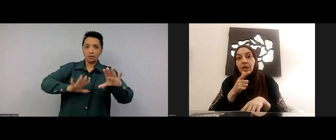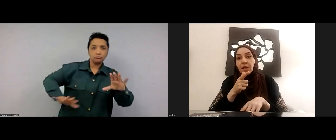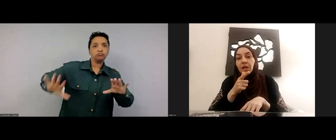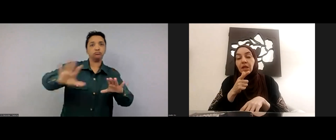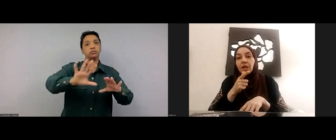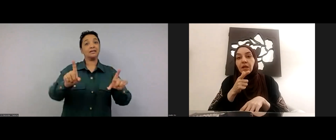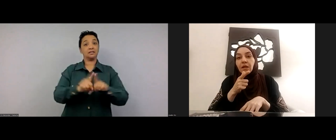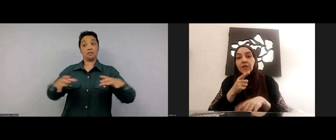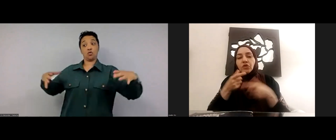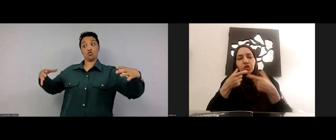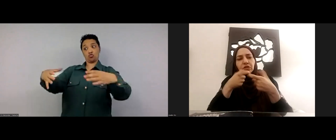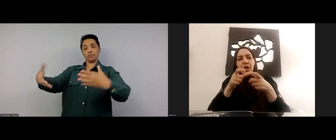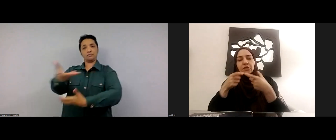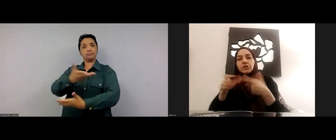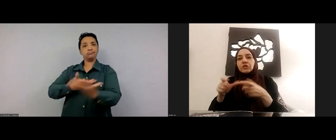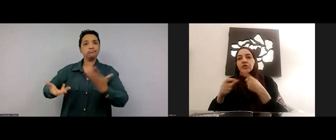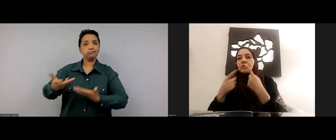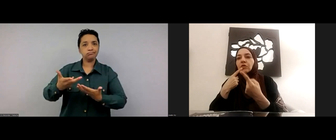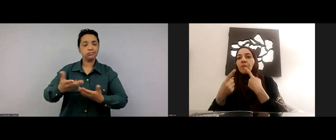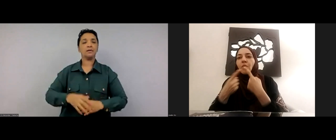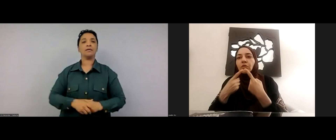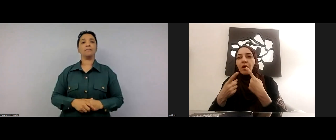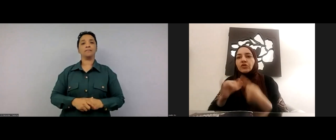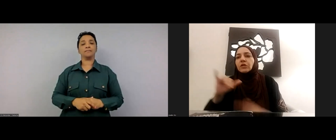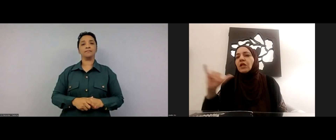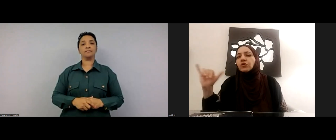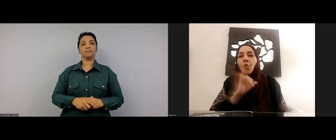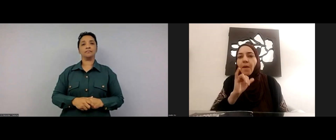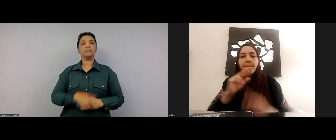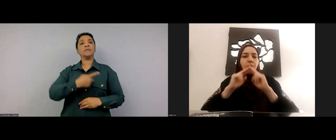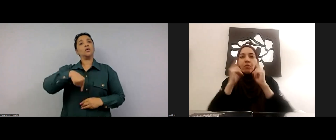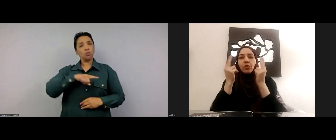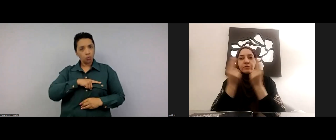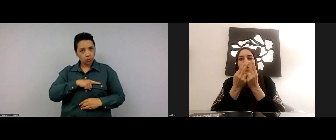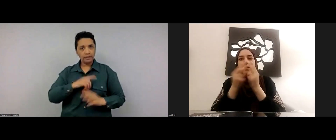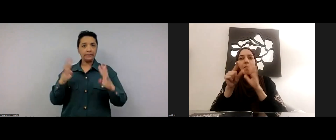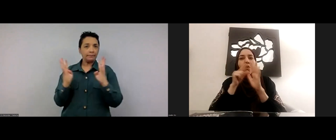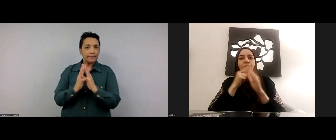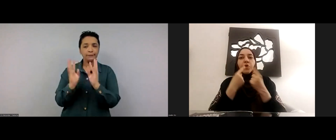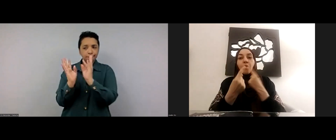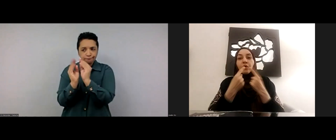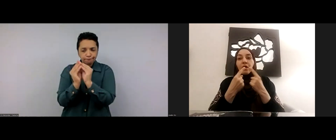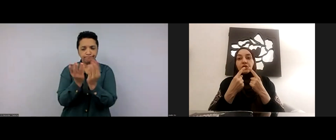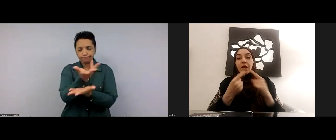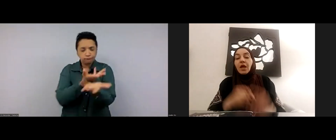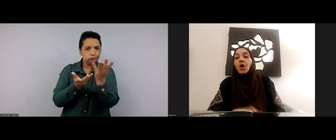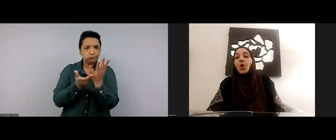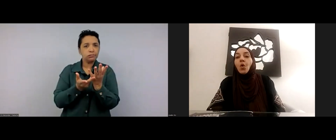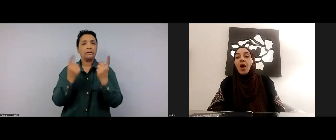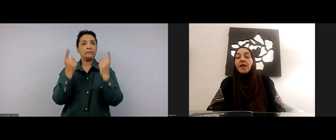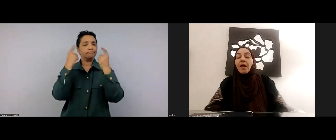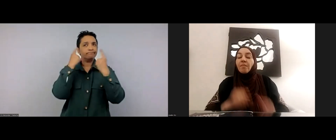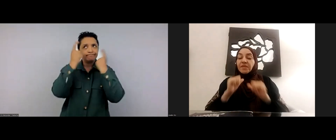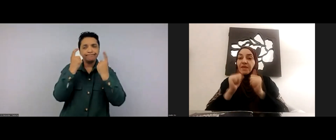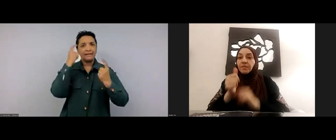group form. باجتماعاته The لمناقشة alliance in all its أهمية القمة ومواضيع meetings had القمة الرئيسية discussed the والتعريف عن importance القمة. of the هلا أنا بدي أبدأ من GDS